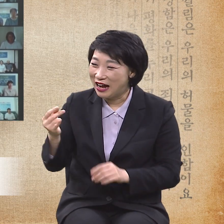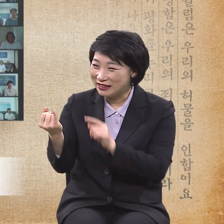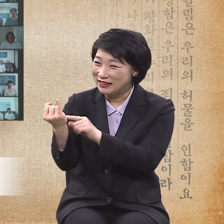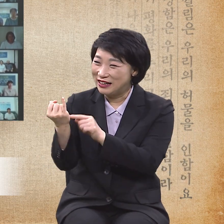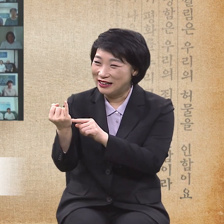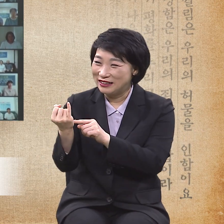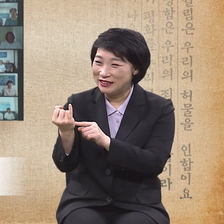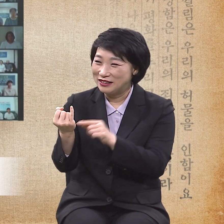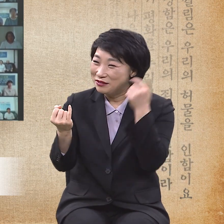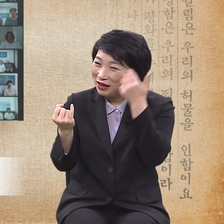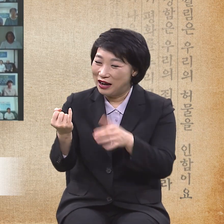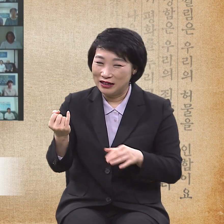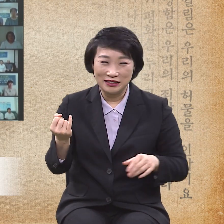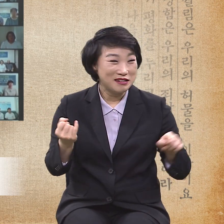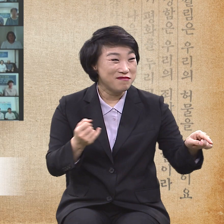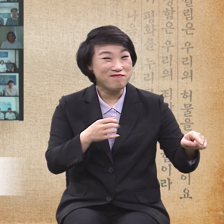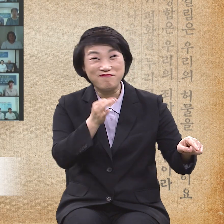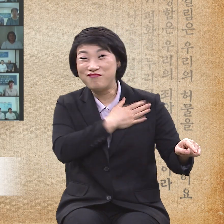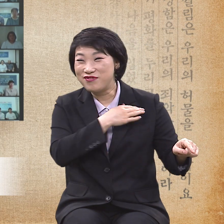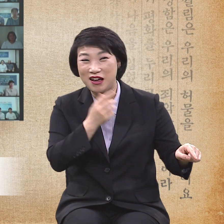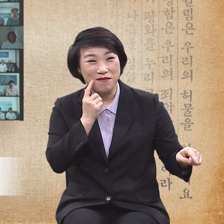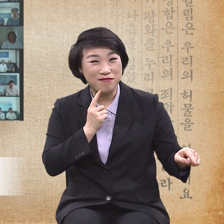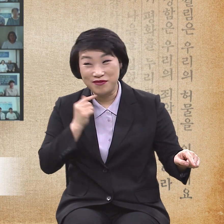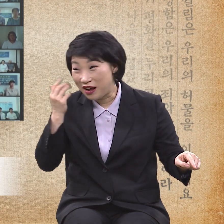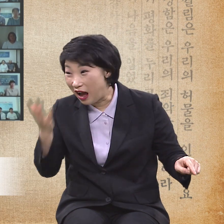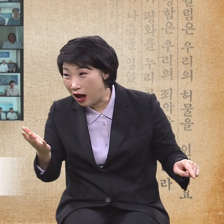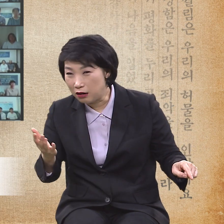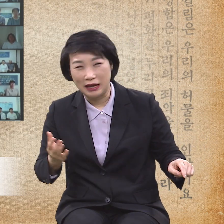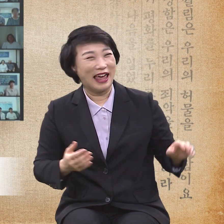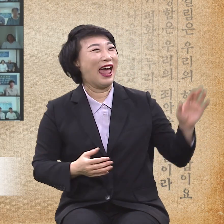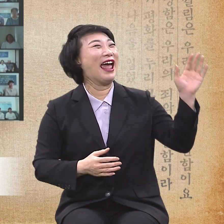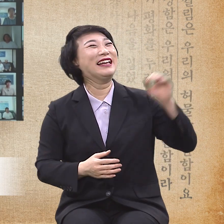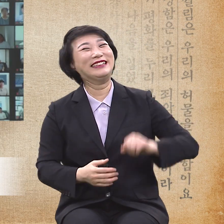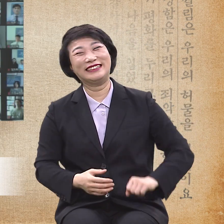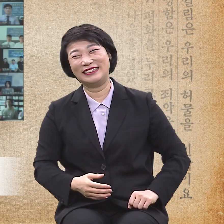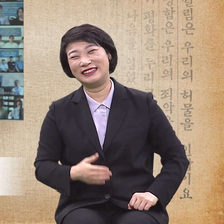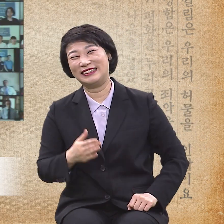내가 더 부자인데. 더 부자래 자기가. 응?